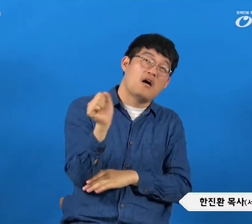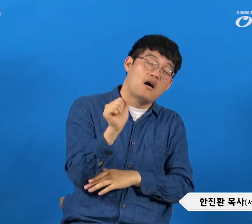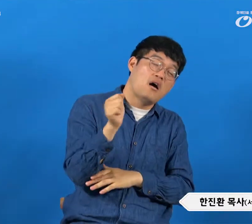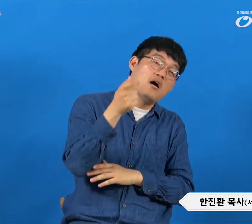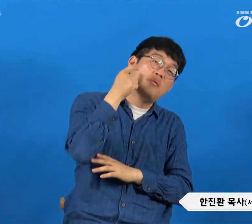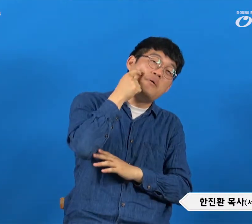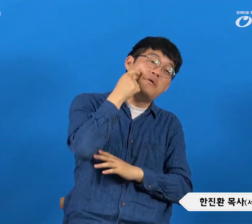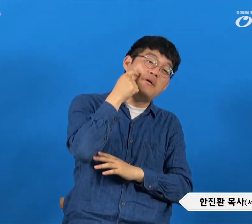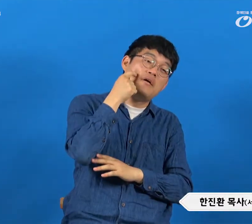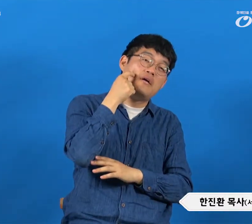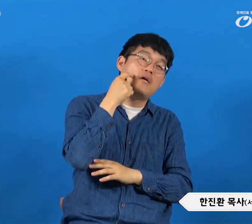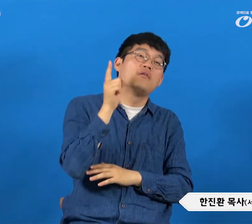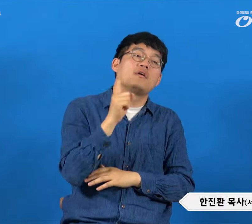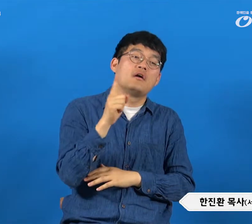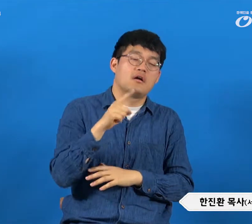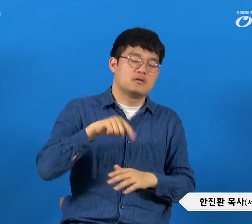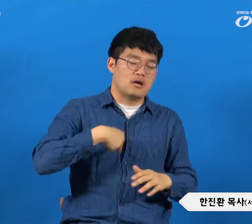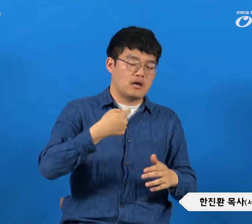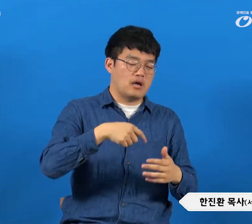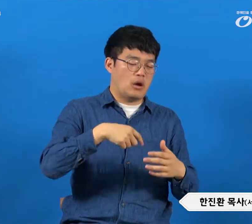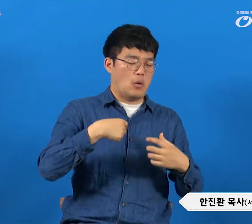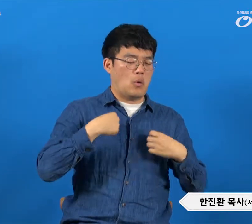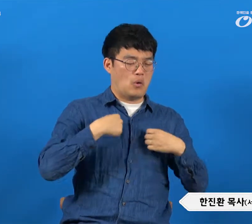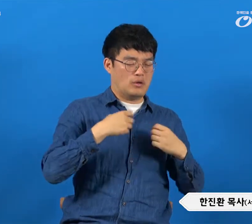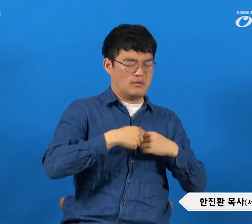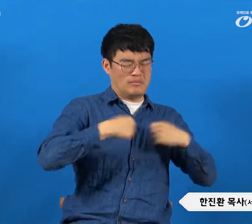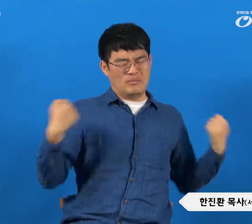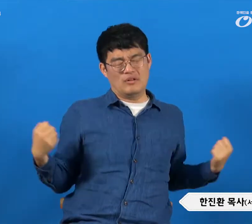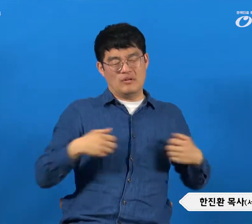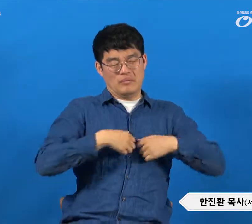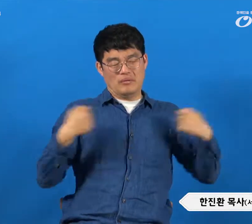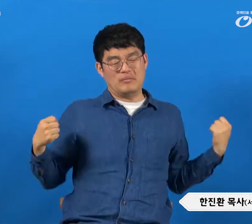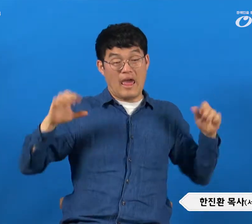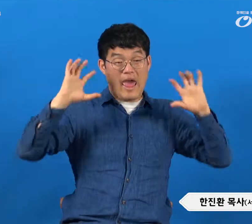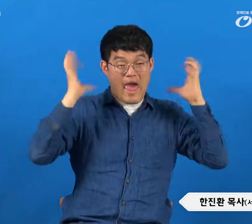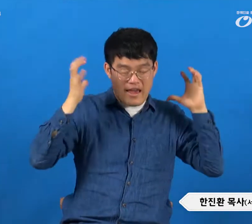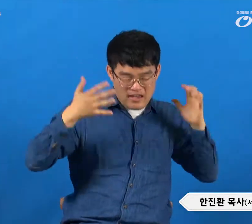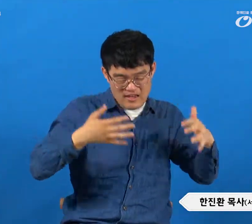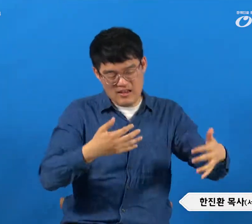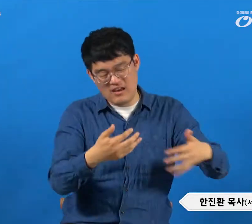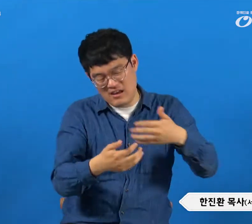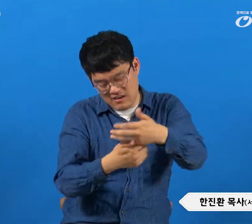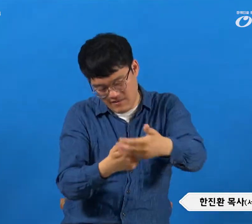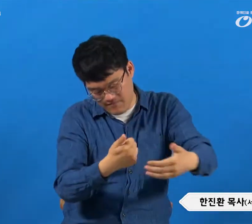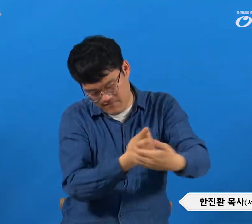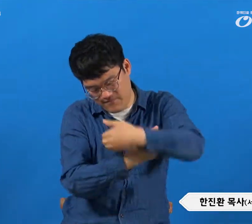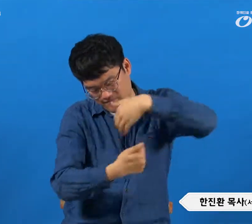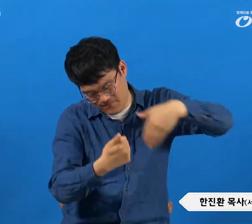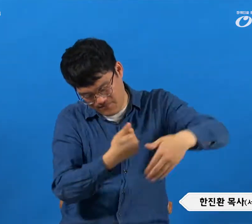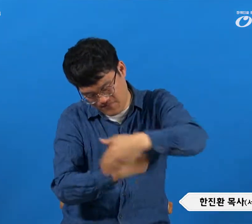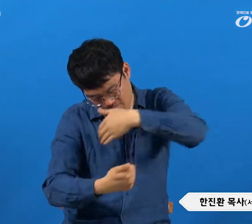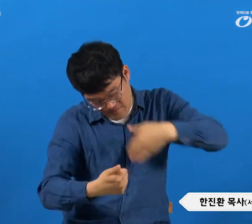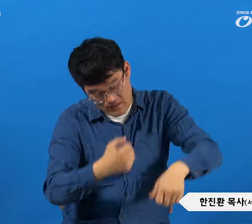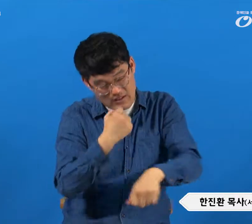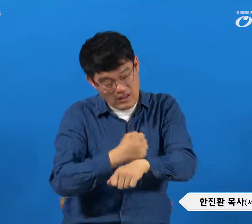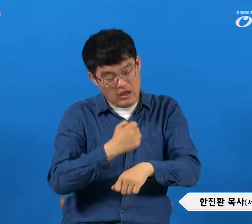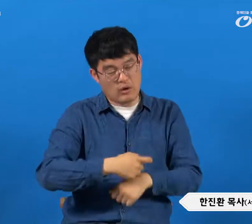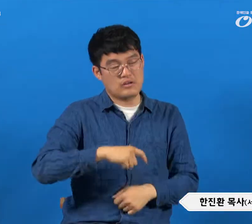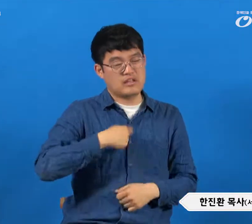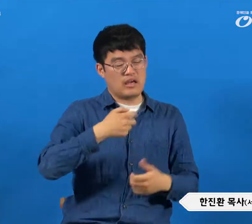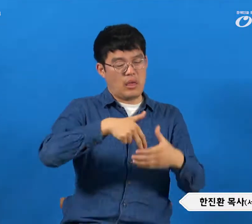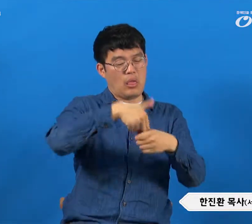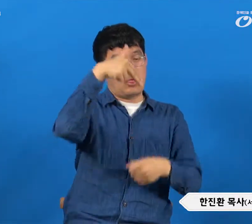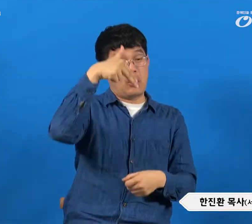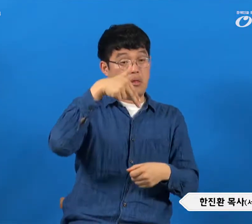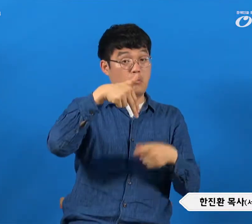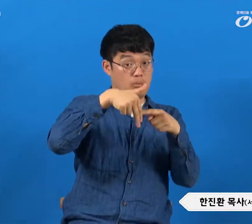보니까 자기 옷을 다 벗어서 그 핏덩이를 몇 겹으로 감쌌습니다. 그리고 자기 맨몸으로 또 그걸